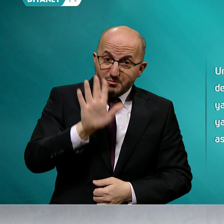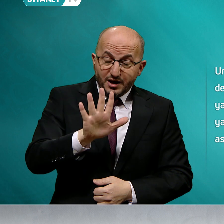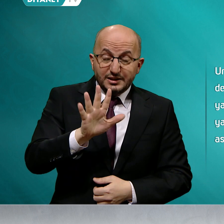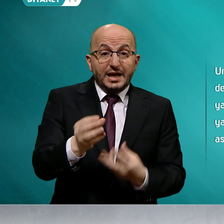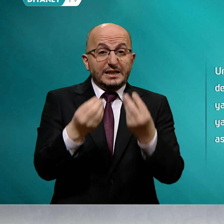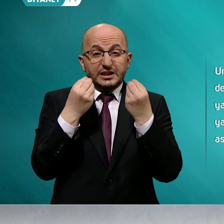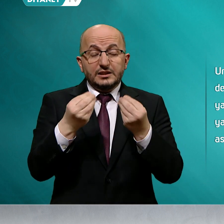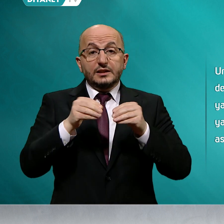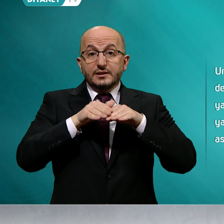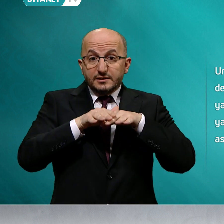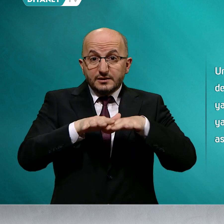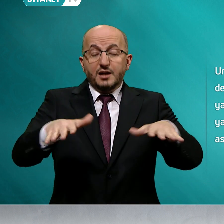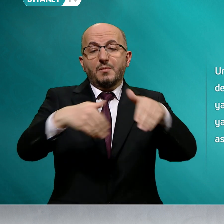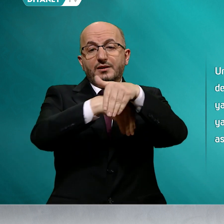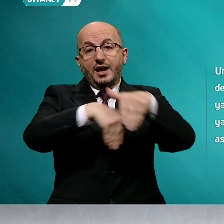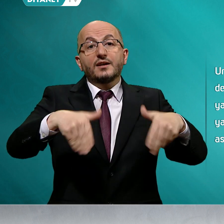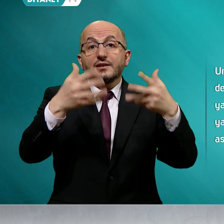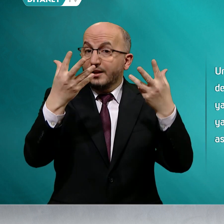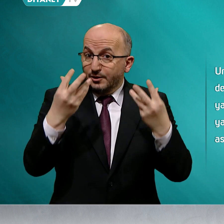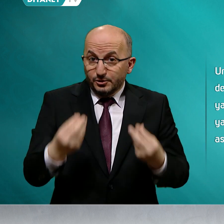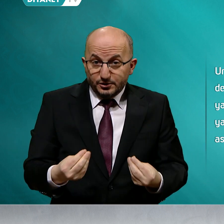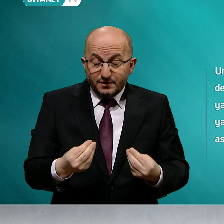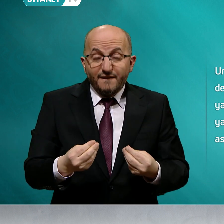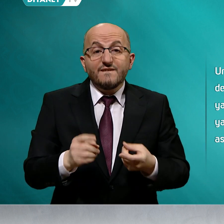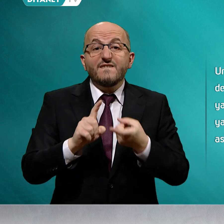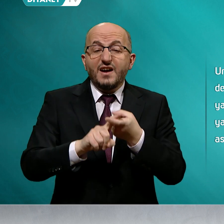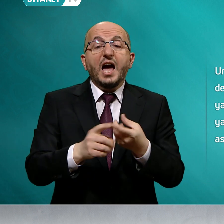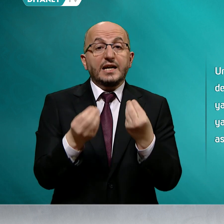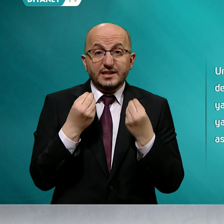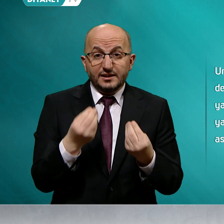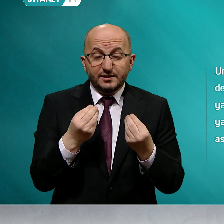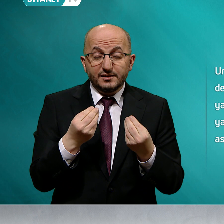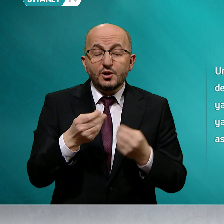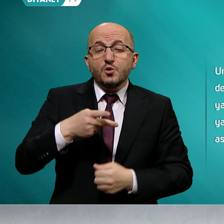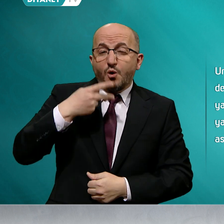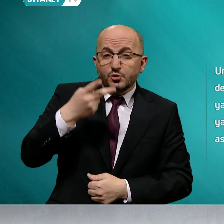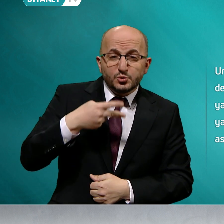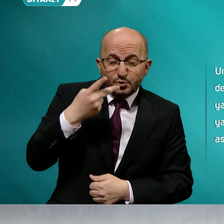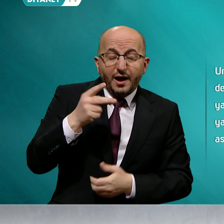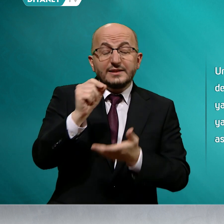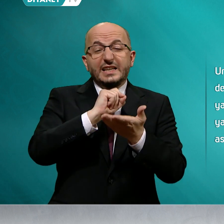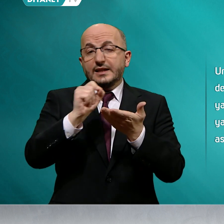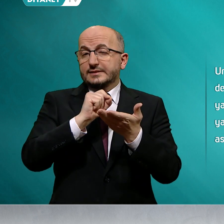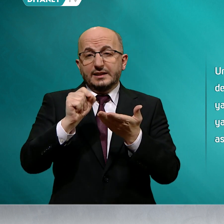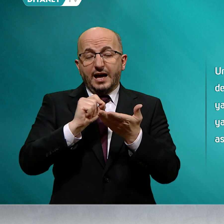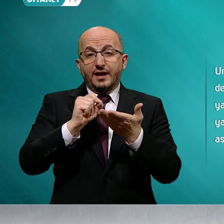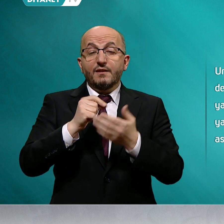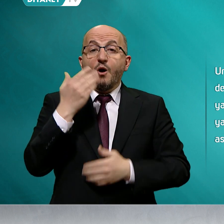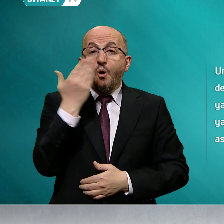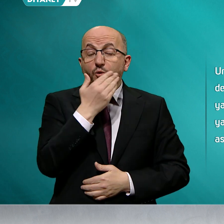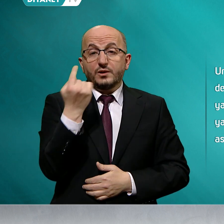durmakla ve iyiliği yaymakla engellenebilir. Ve iyilik konuşulan,